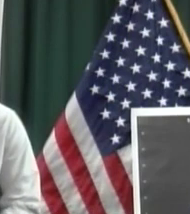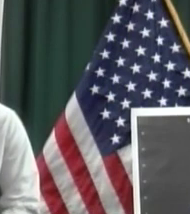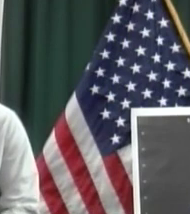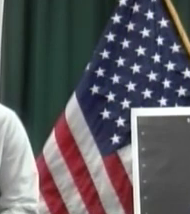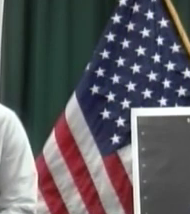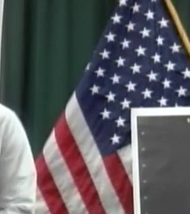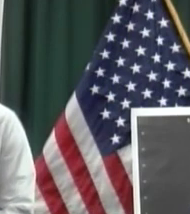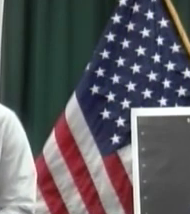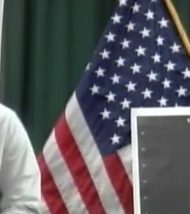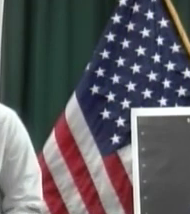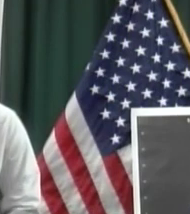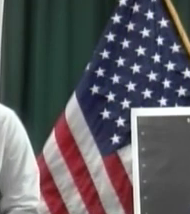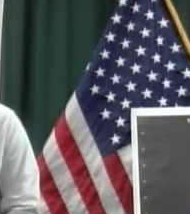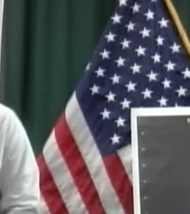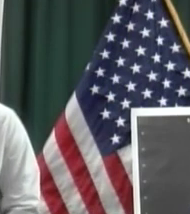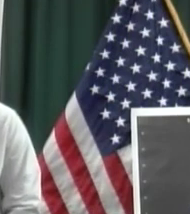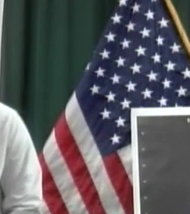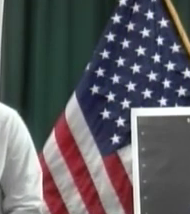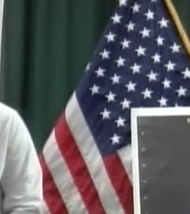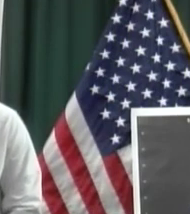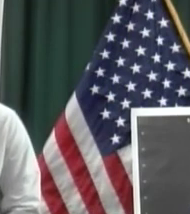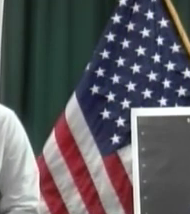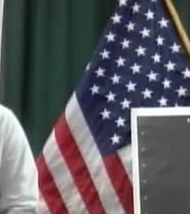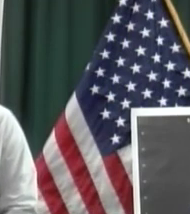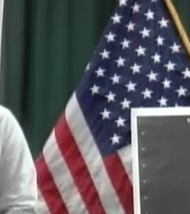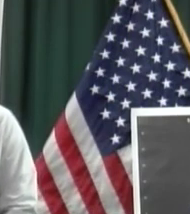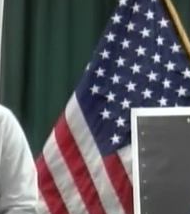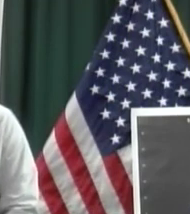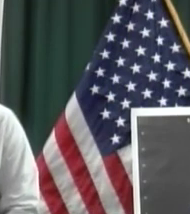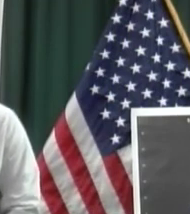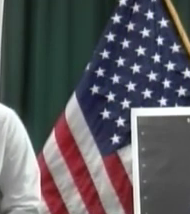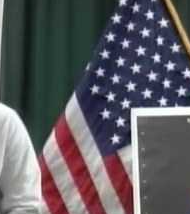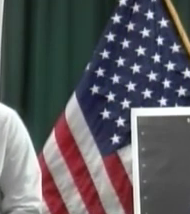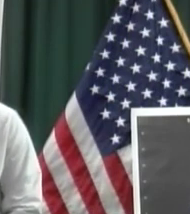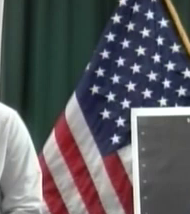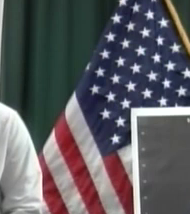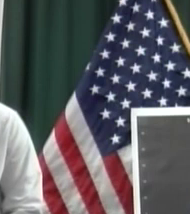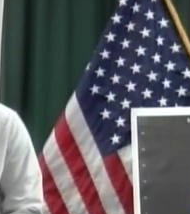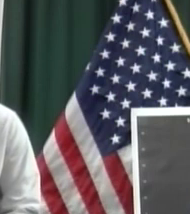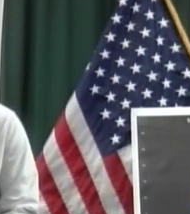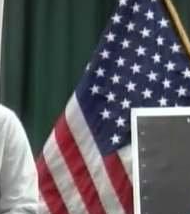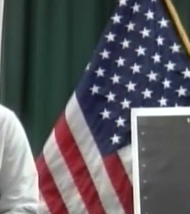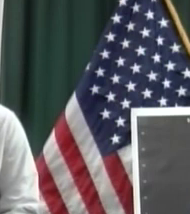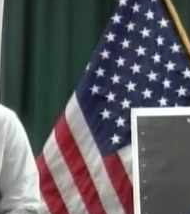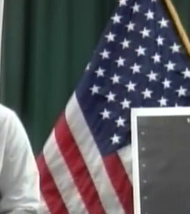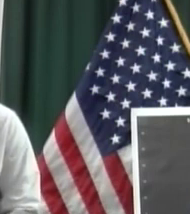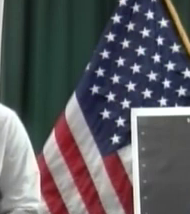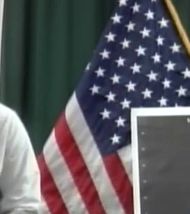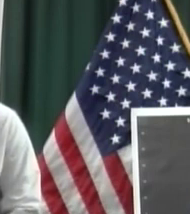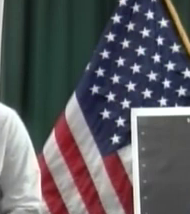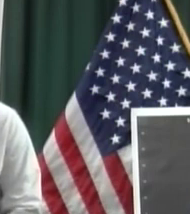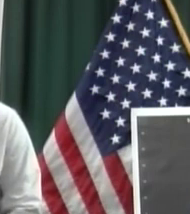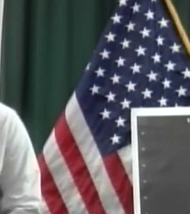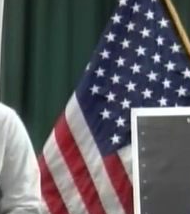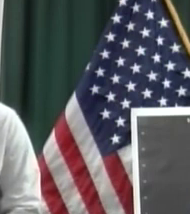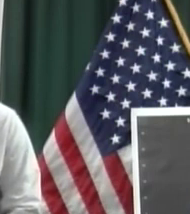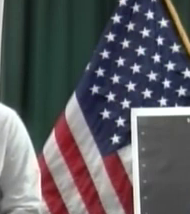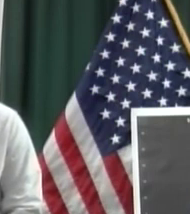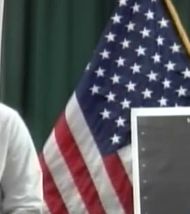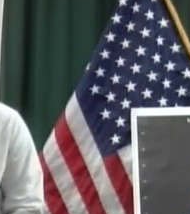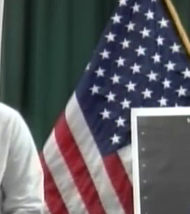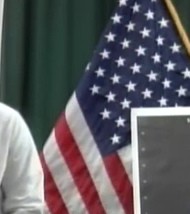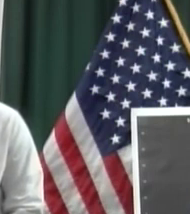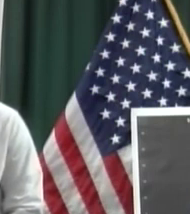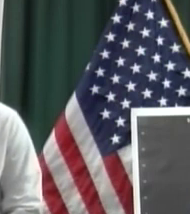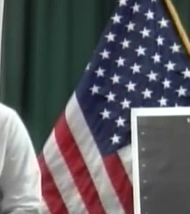cada semana. La semana de 19 al 25 de abril había 44 casos positivos. Después, en la